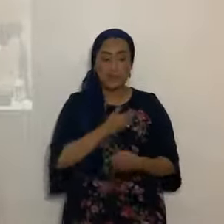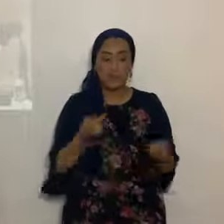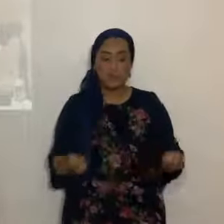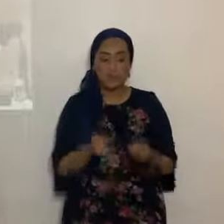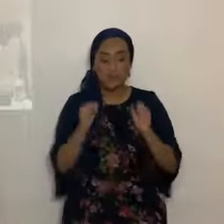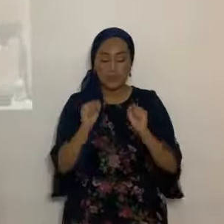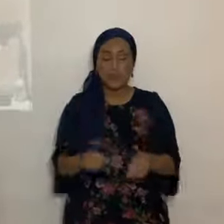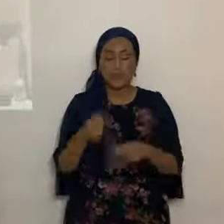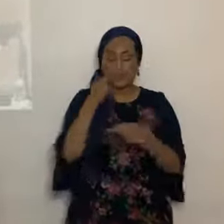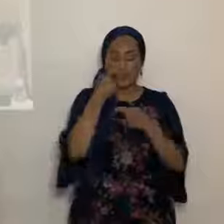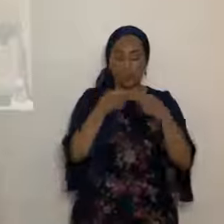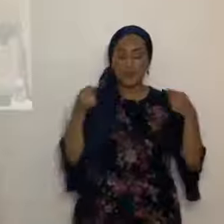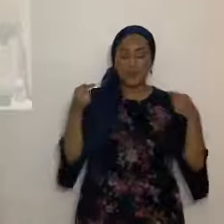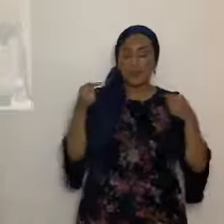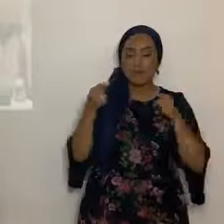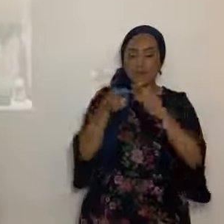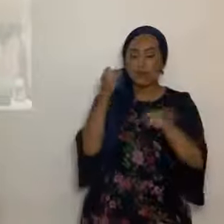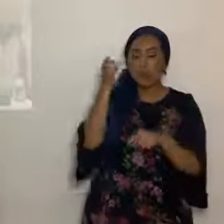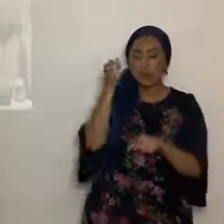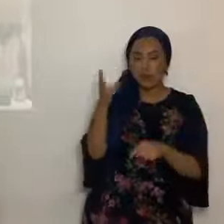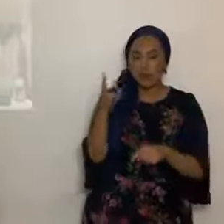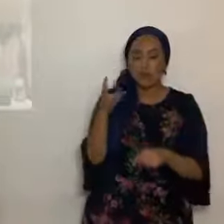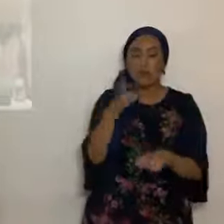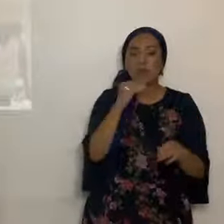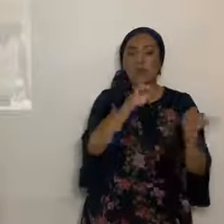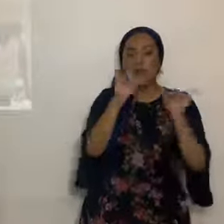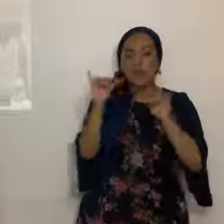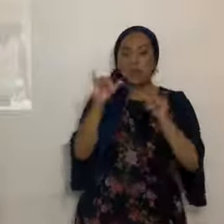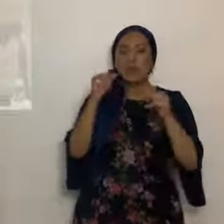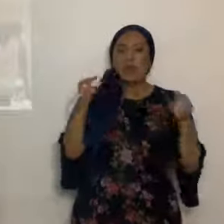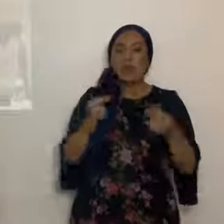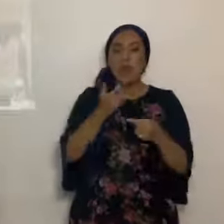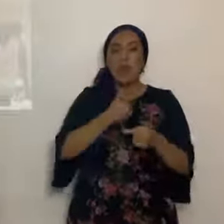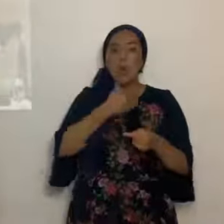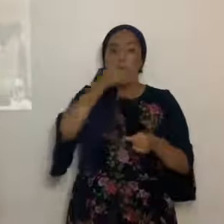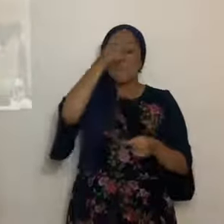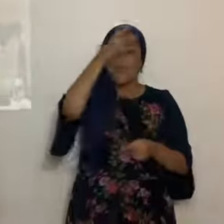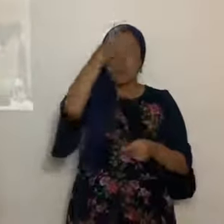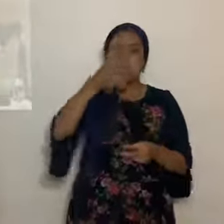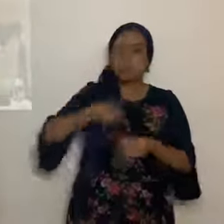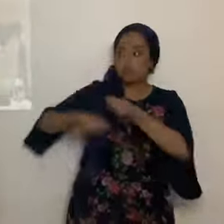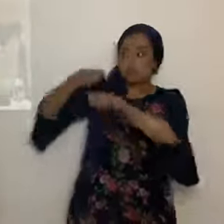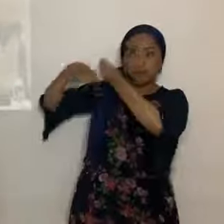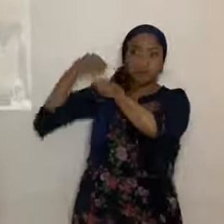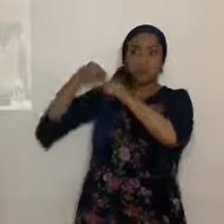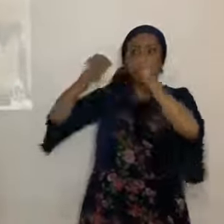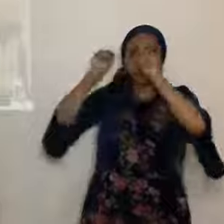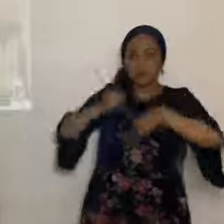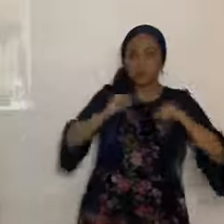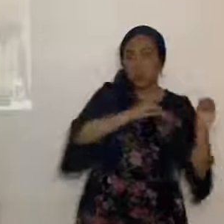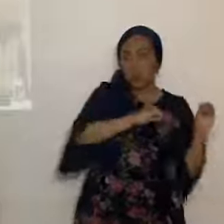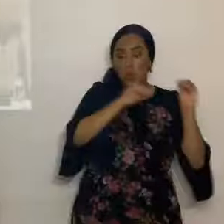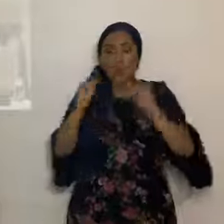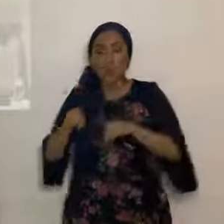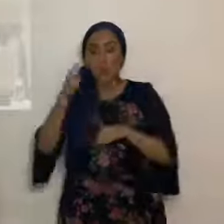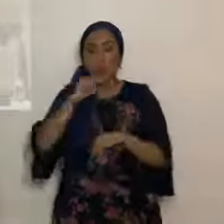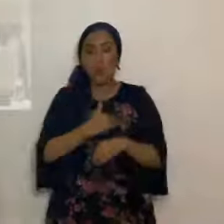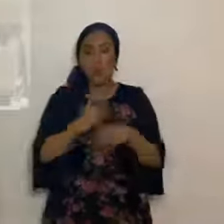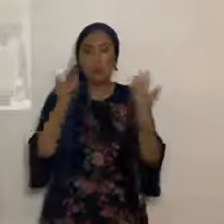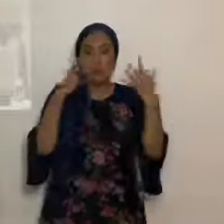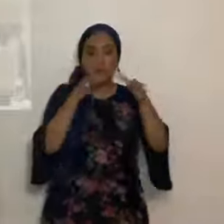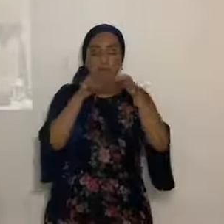pueden separarnos de Yahshua. Y también los pecados de nuestros antepasados pueden transferirse a nosotros. Por eso ya